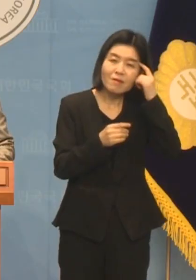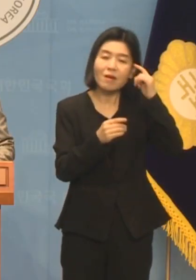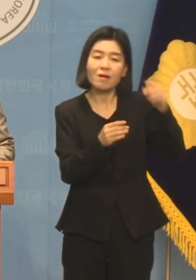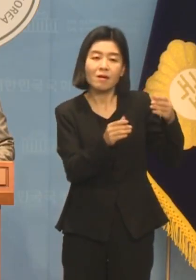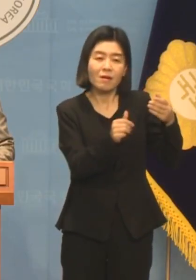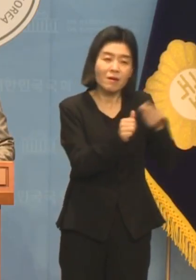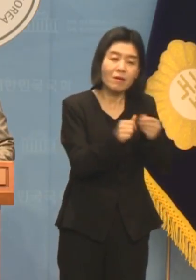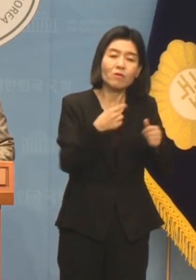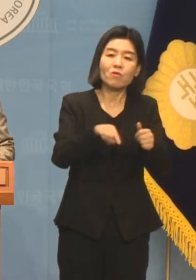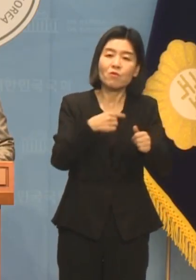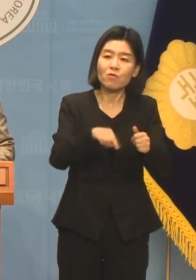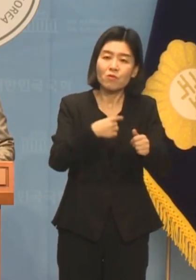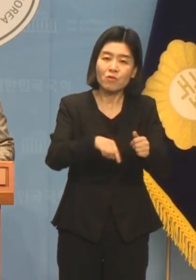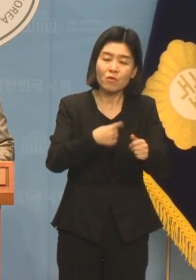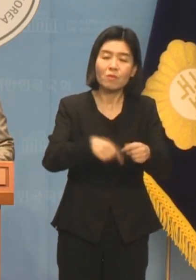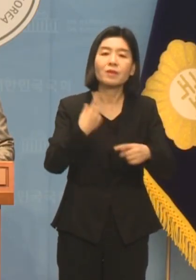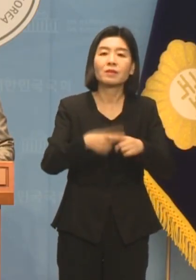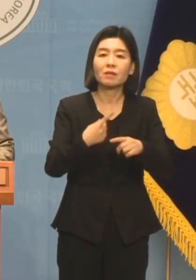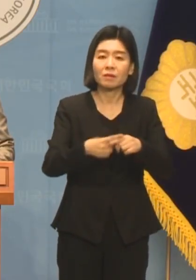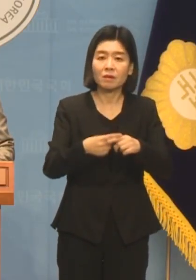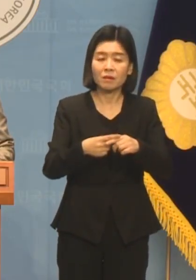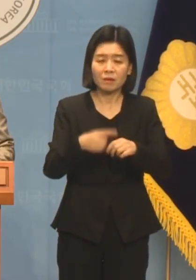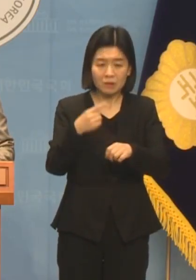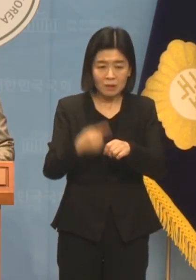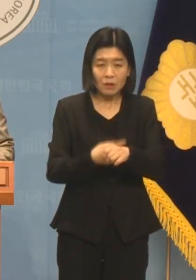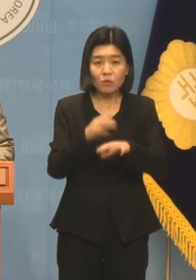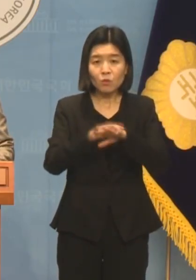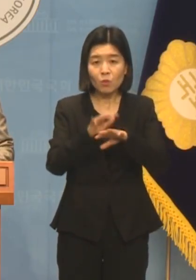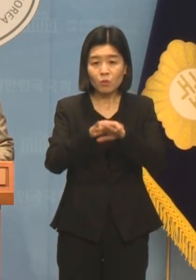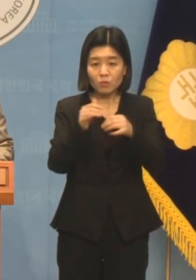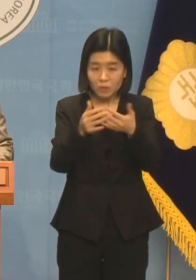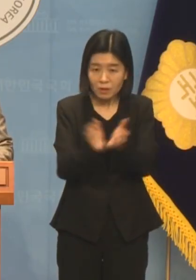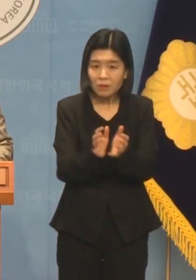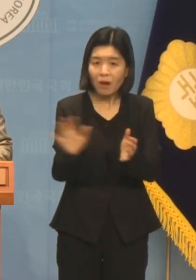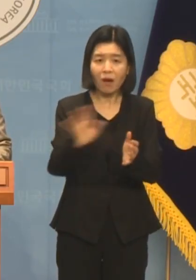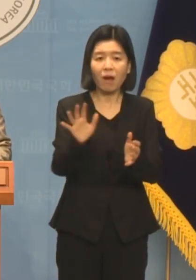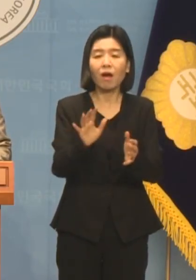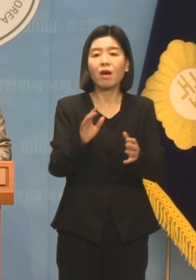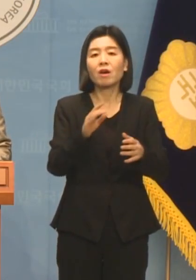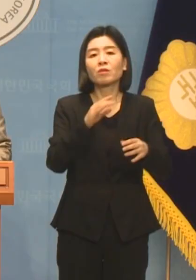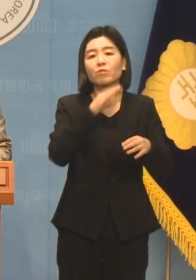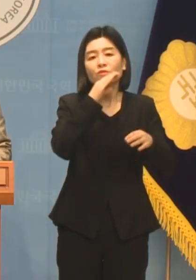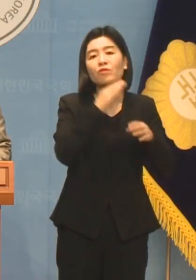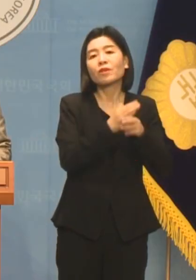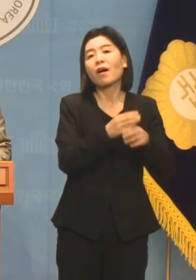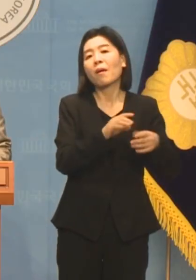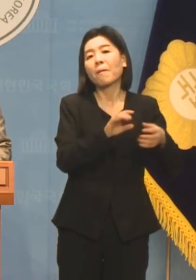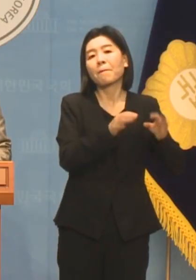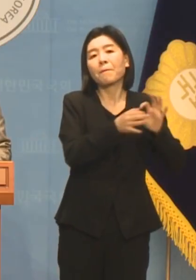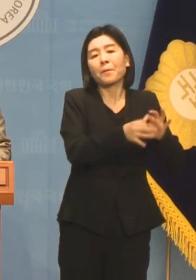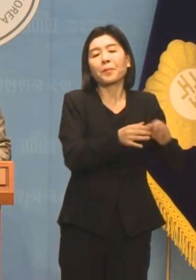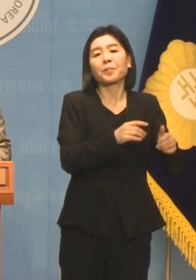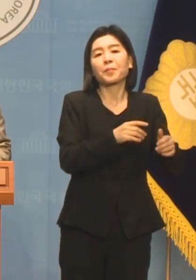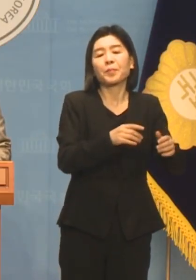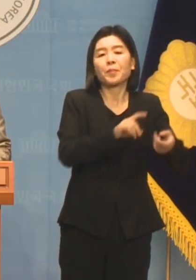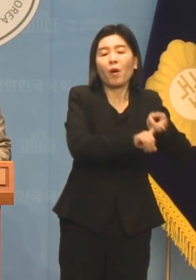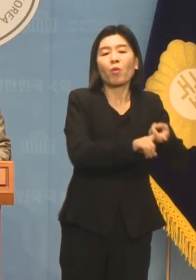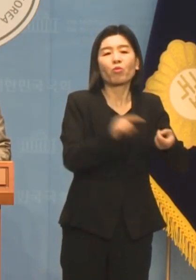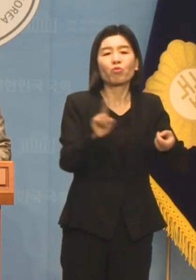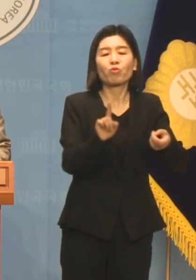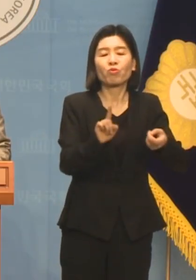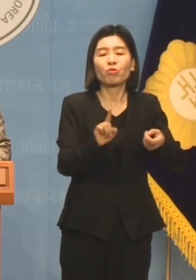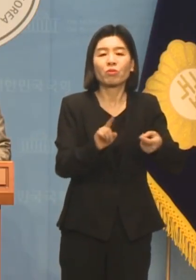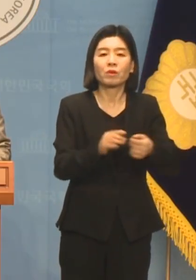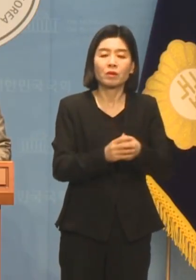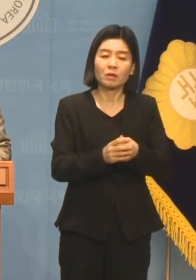과연 이들이 농민 단체입니까? 종북 좌파 양성 단체입니까? 이들 단체가 농민단체인지